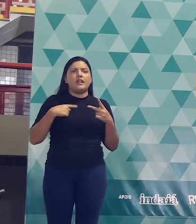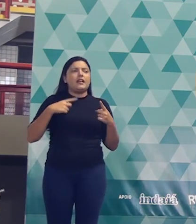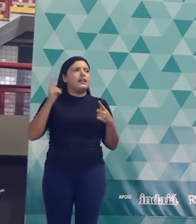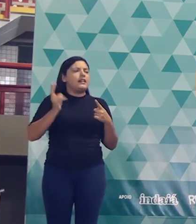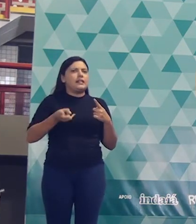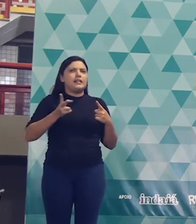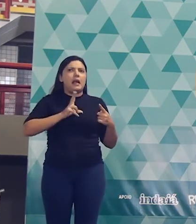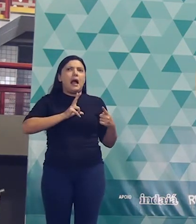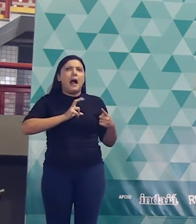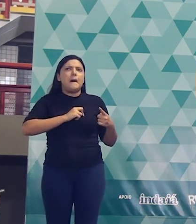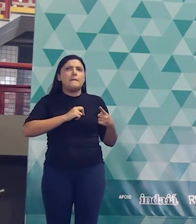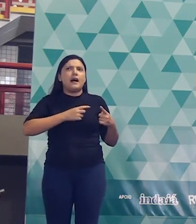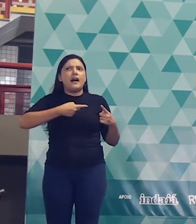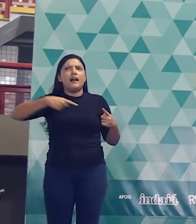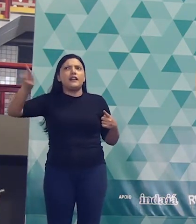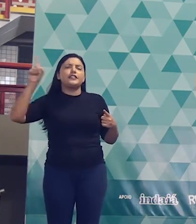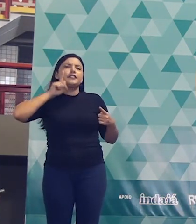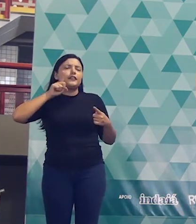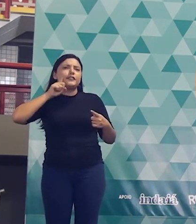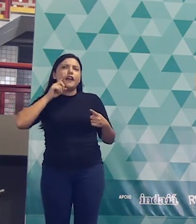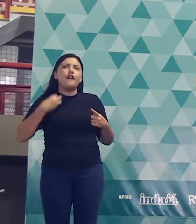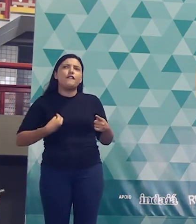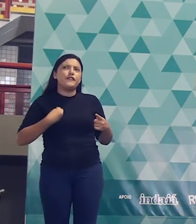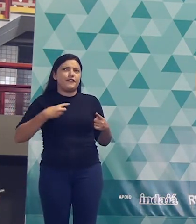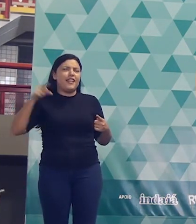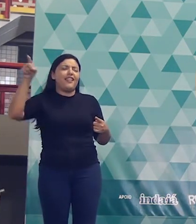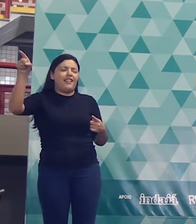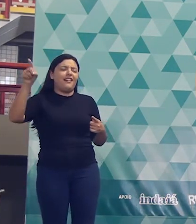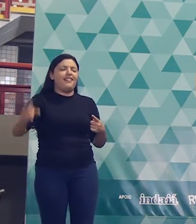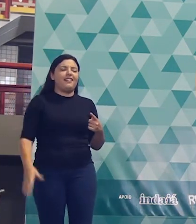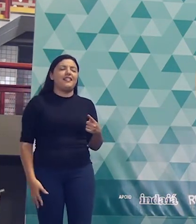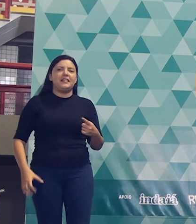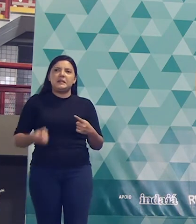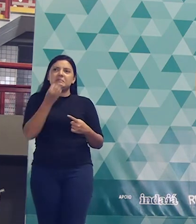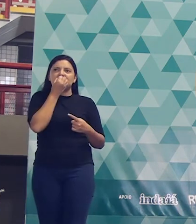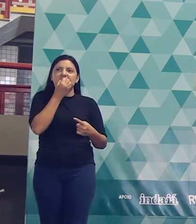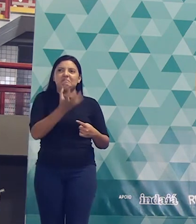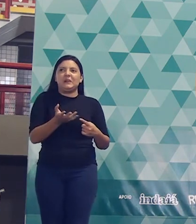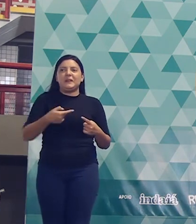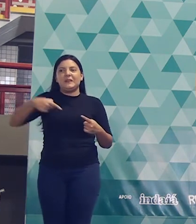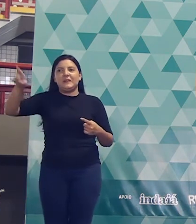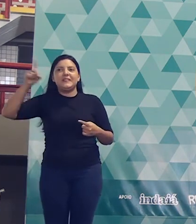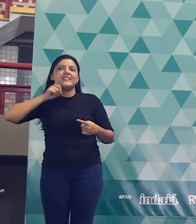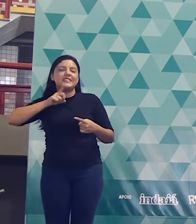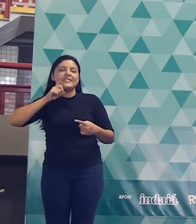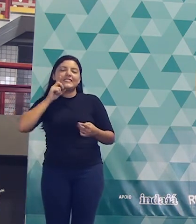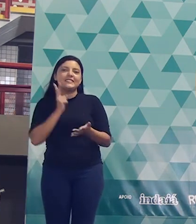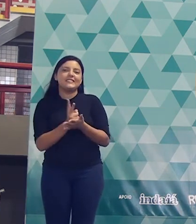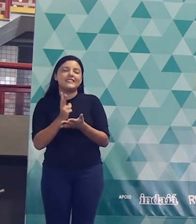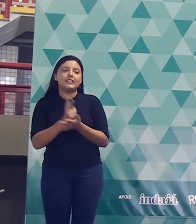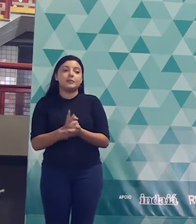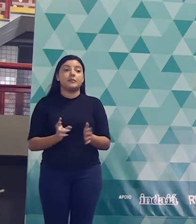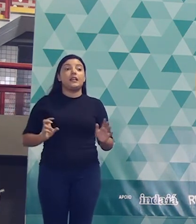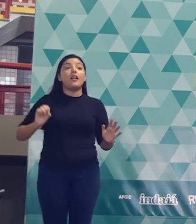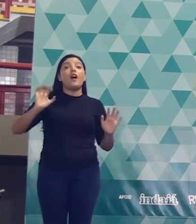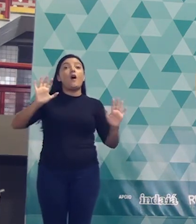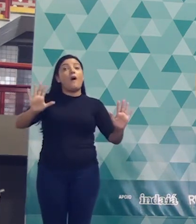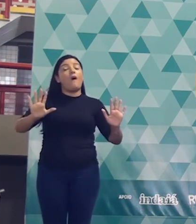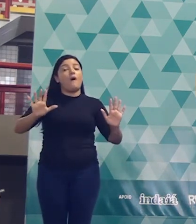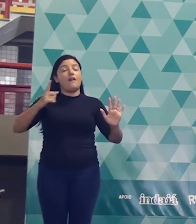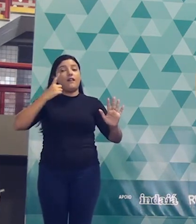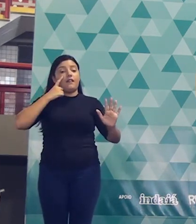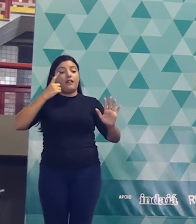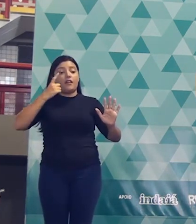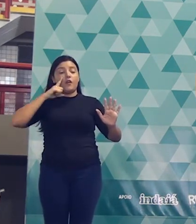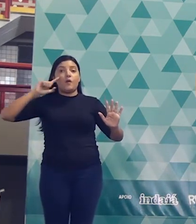amar, eu for para os Estados Unidos, eu vivo lá. Certo? Eu achar é bom, né? Ir para os Estados Unidos. Só que tem um detalhe, ó. Esse